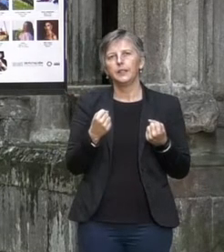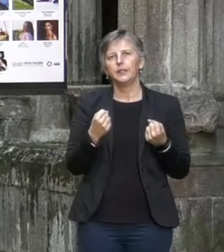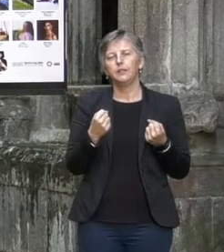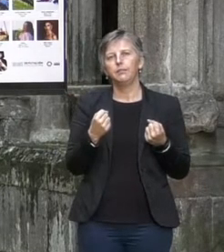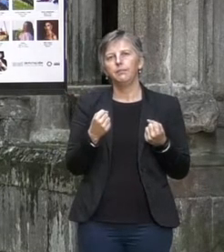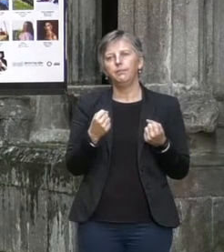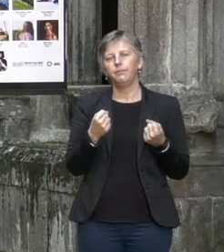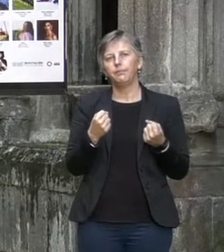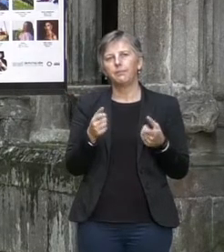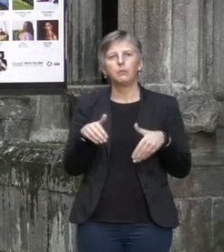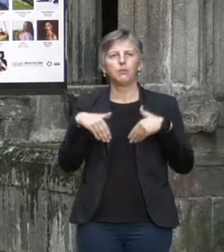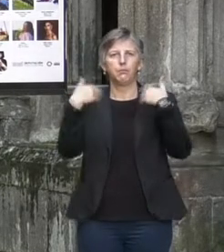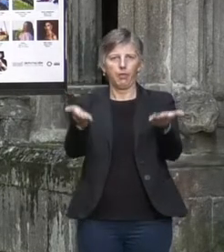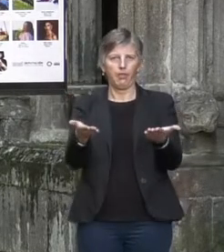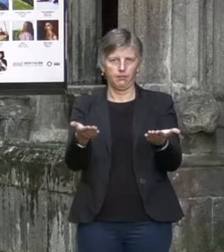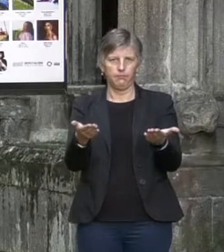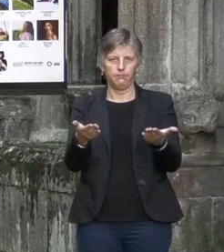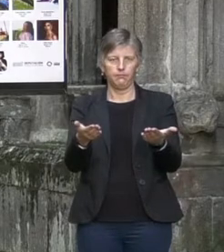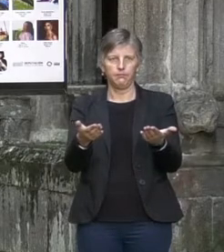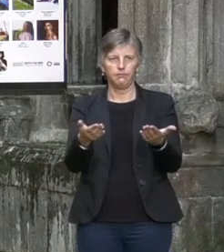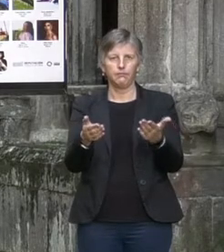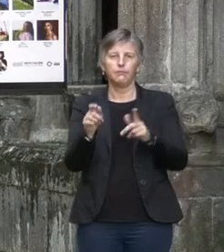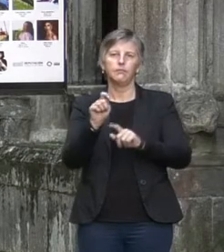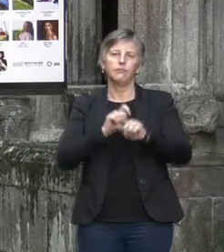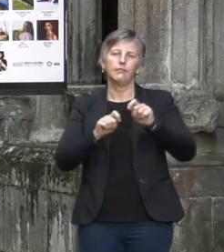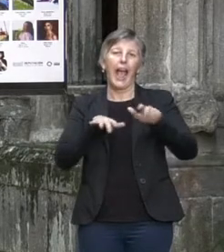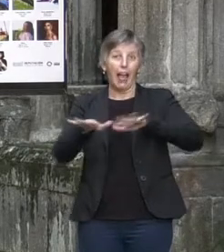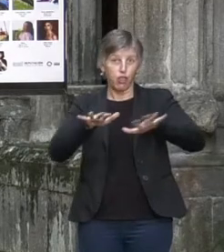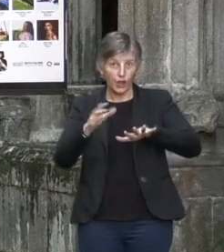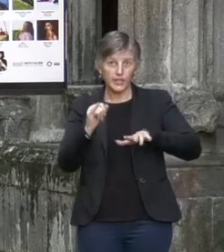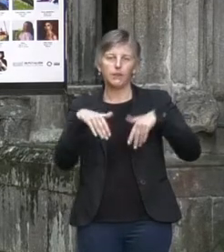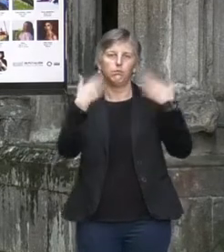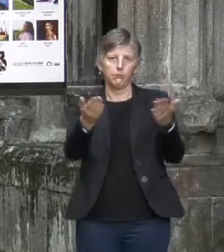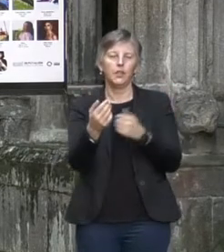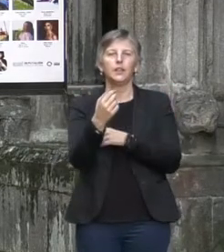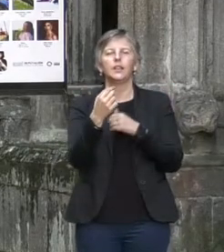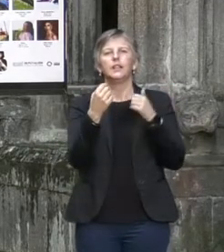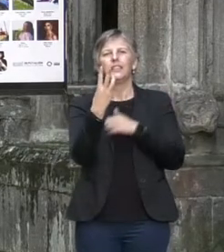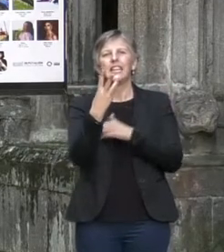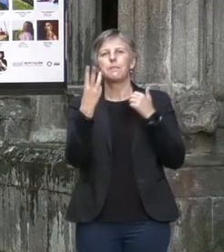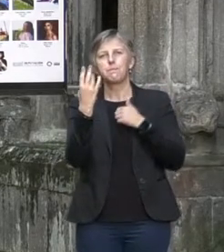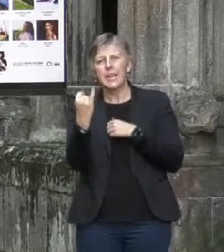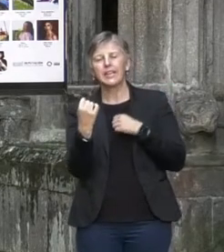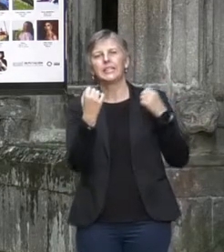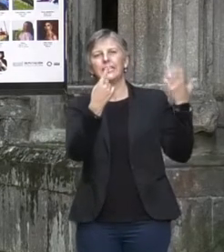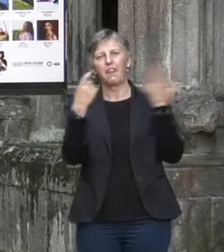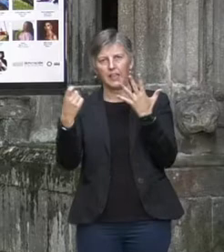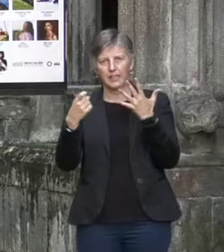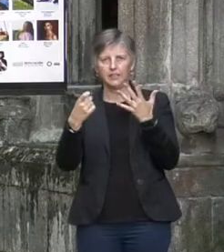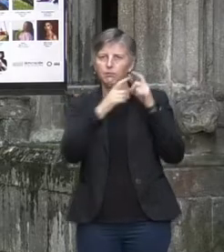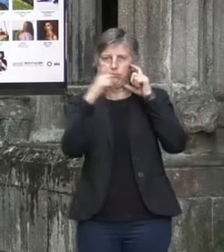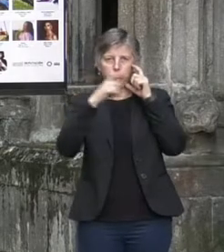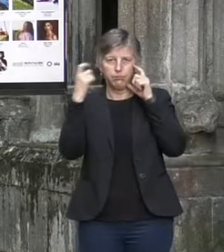vamos a regalar en cada unha das nosas accións. Haberá 3.600 unidades. Me dicen aquí que é unha